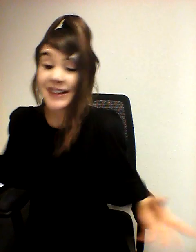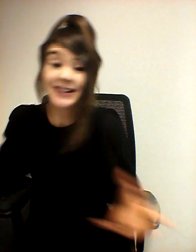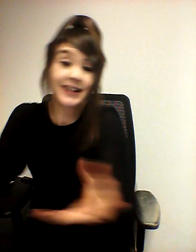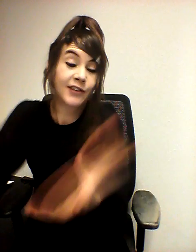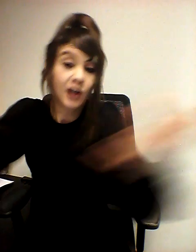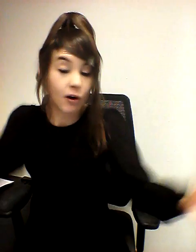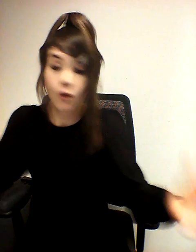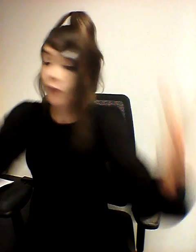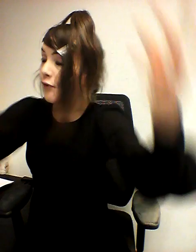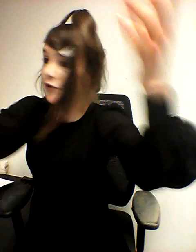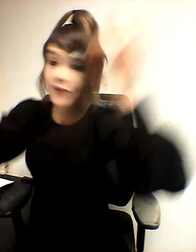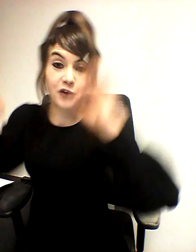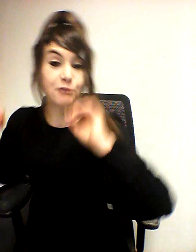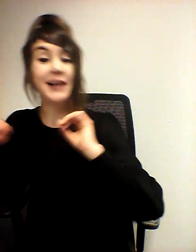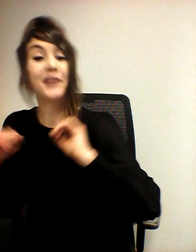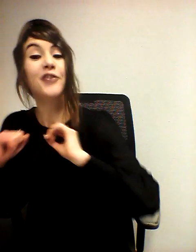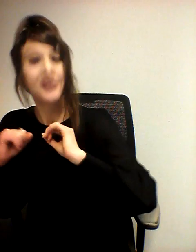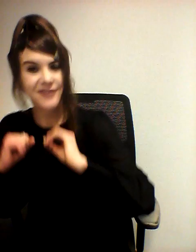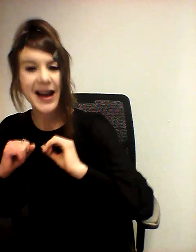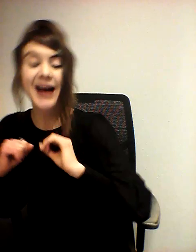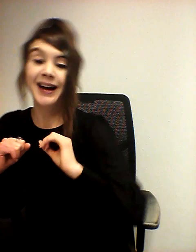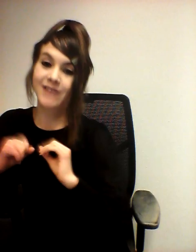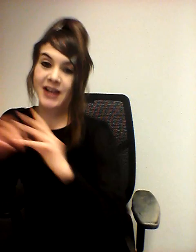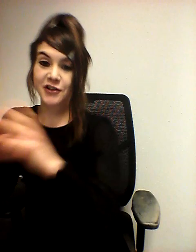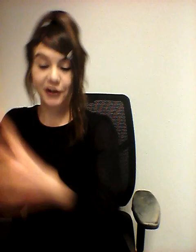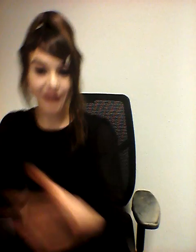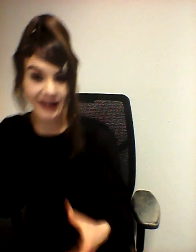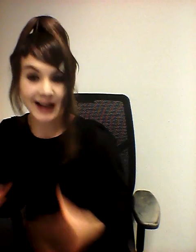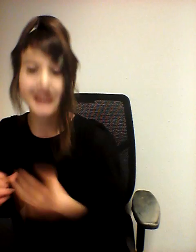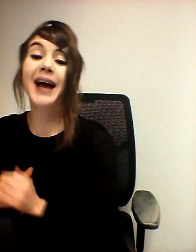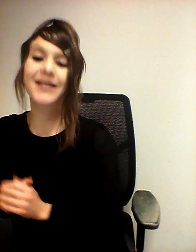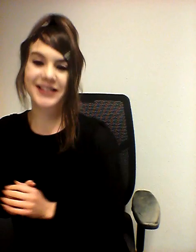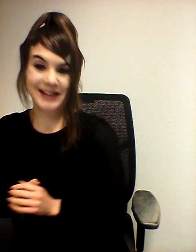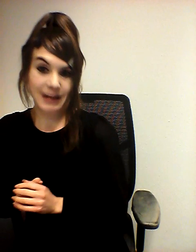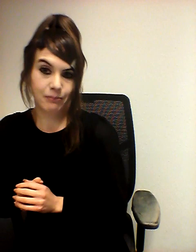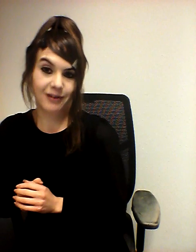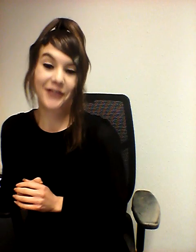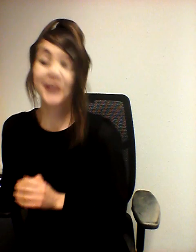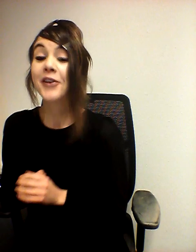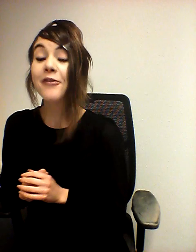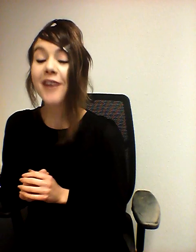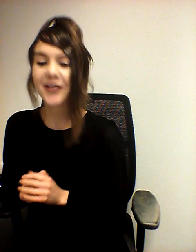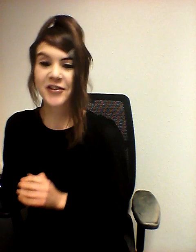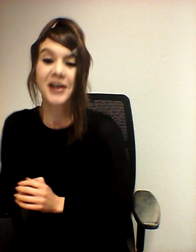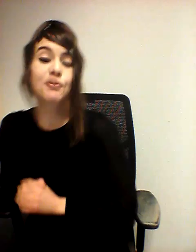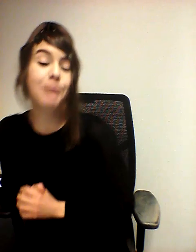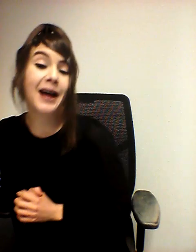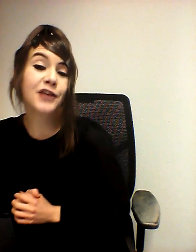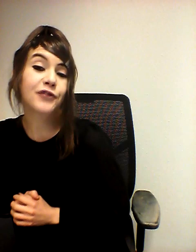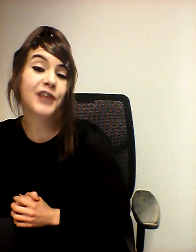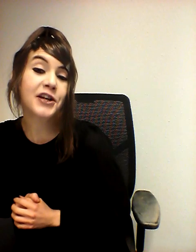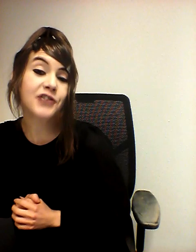niet ook vanzelfsprekend daar aanwezig waar jij die eiwitten laat belanden. Want